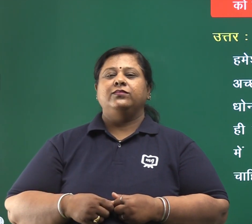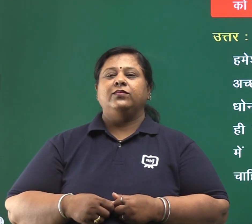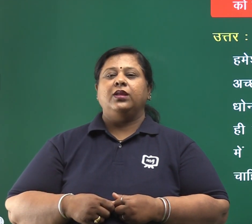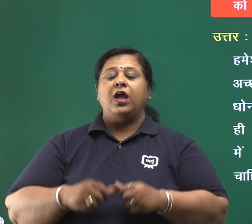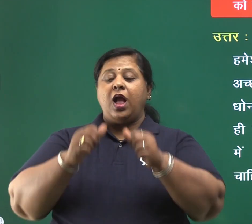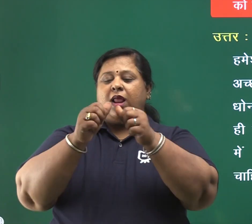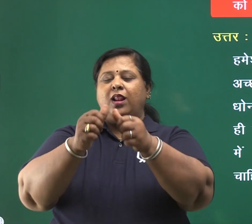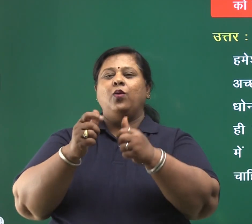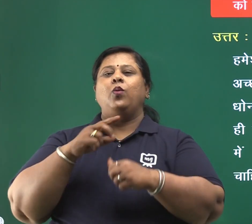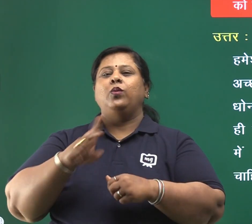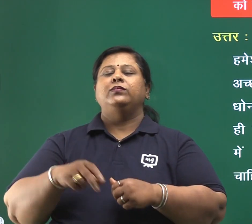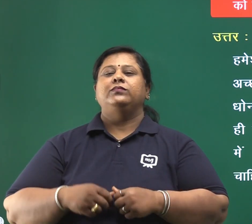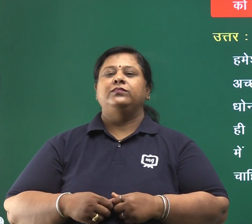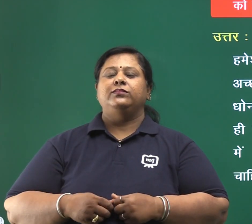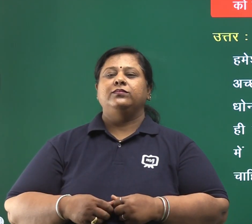अनिल को